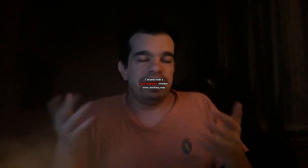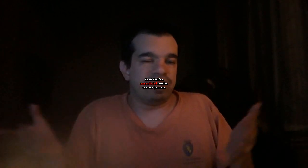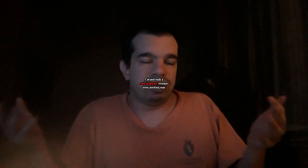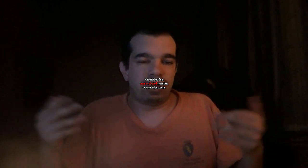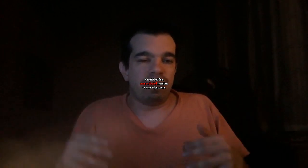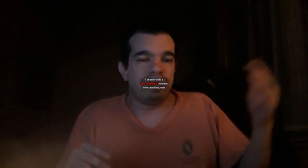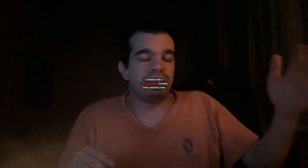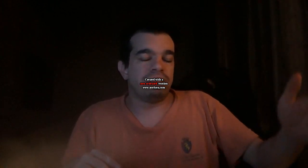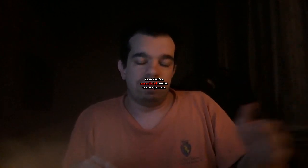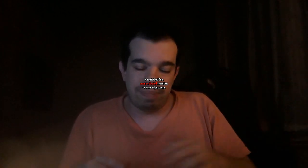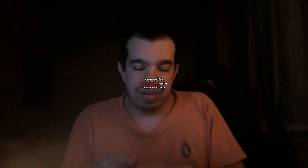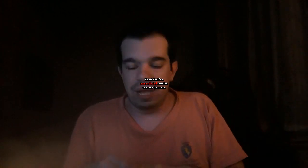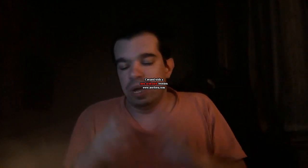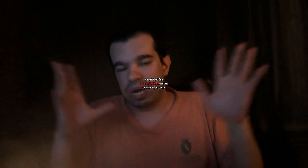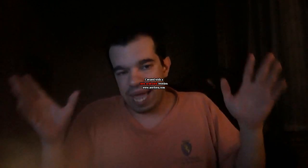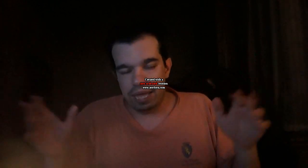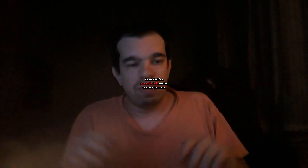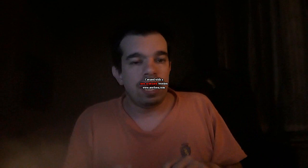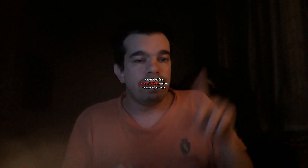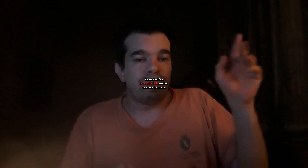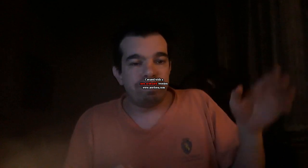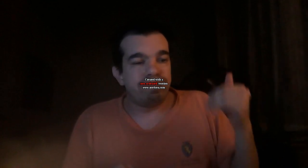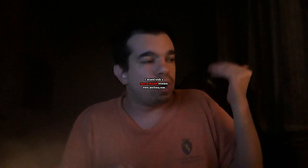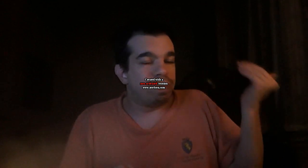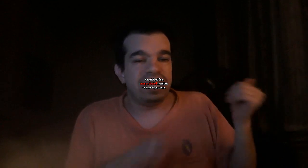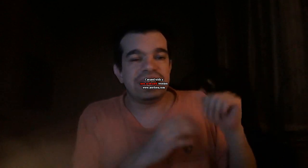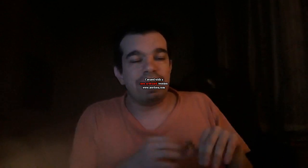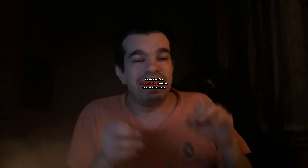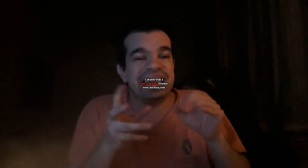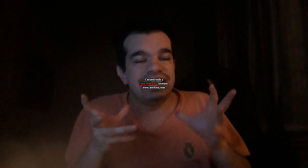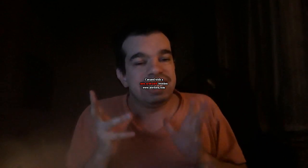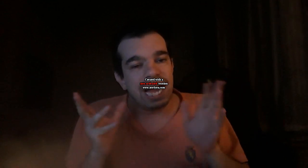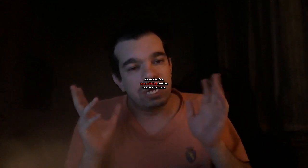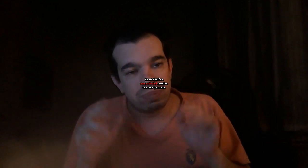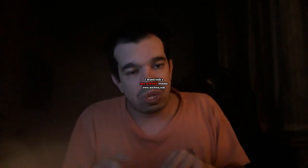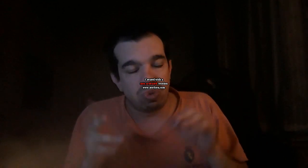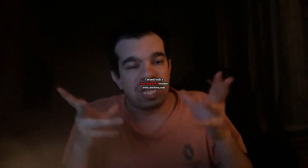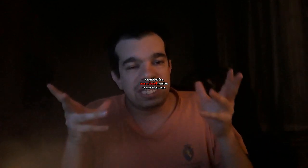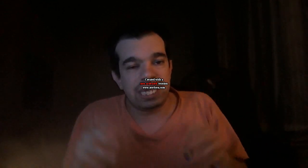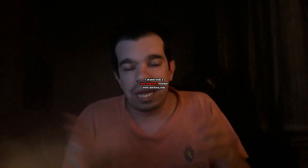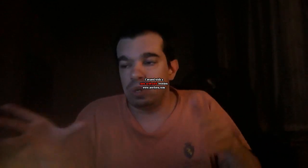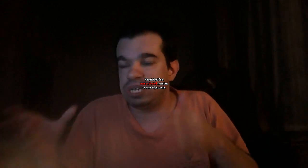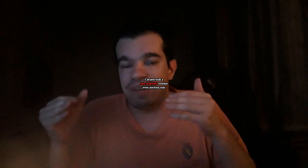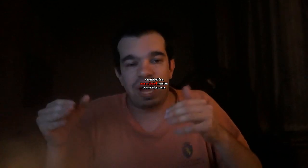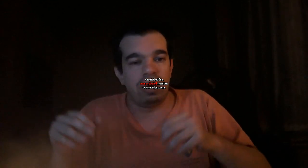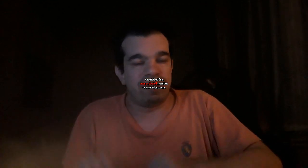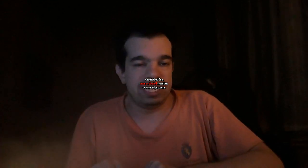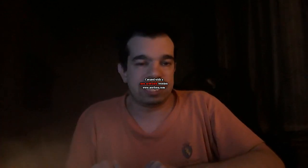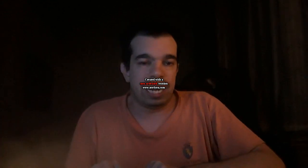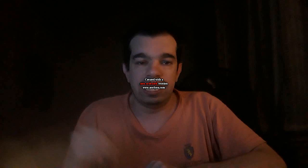le facciamo tranquillamente, vabbè, è ok. Però per i disabili, gli anziani, soprattutto gli anziani, che non ce la fanno a fare le scale,